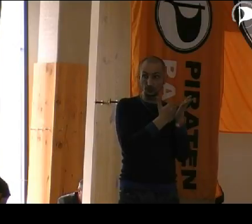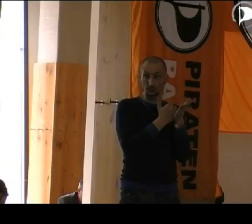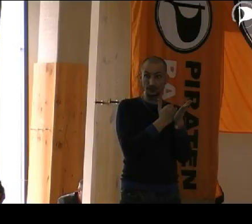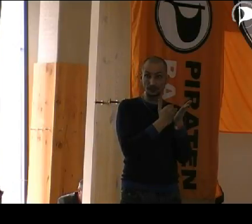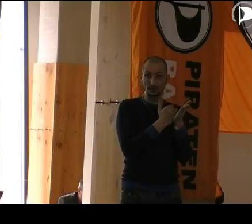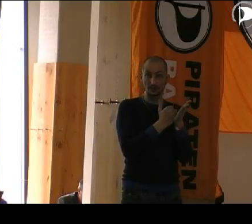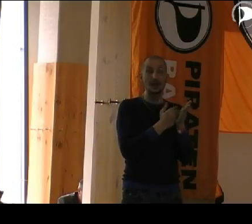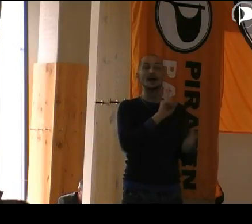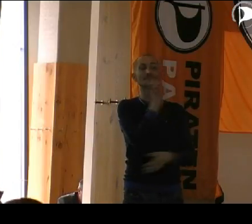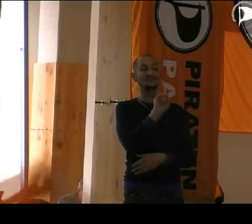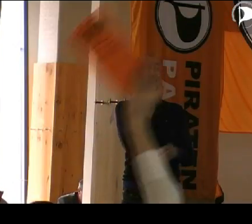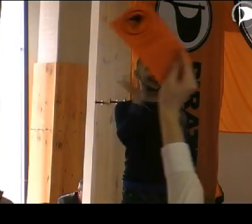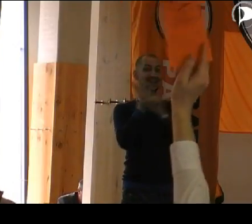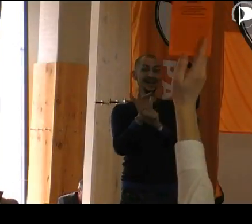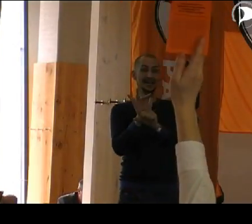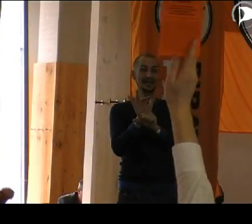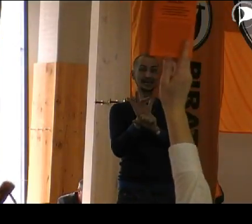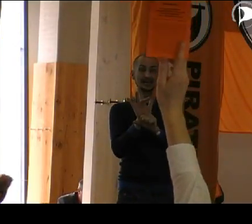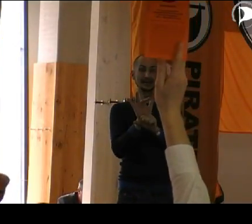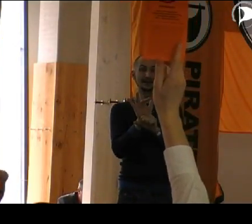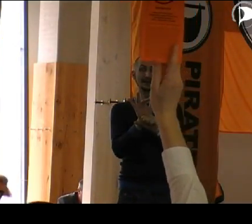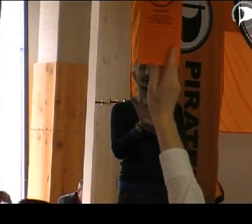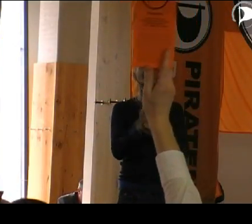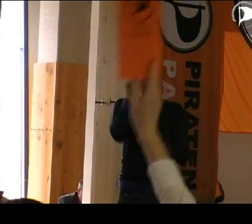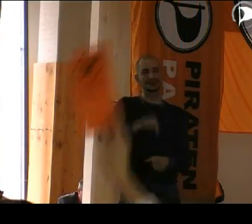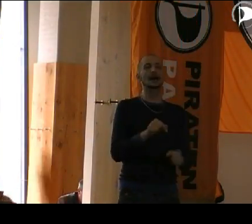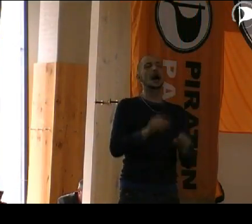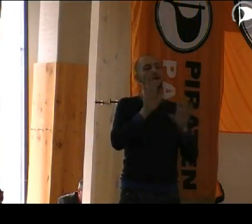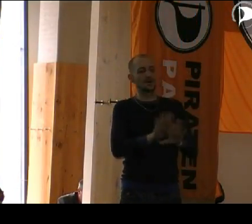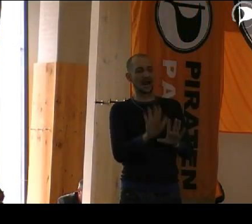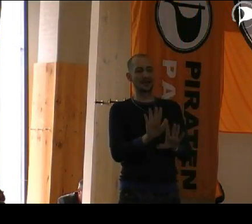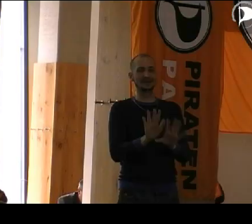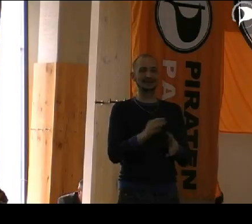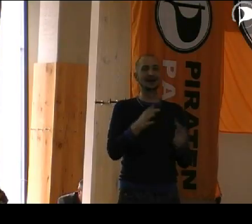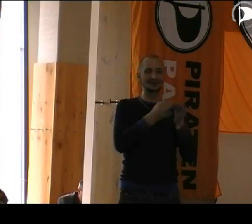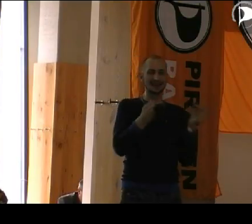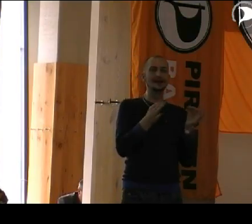er ist dagegen dass wir die tagesordnung irland italien bleibt unverändert